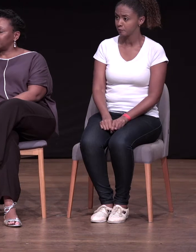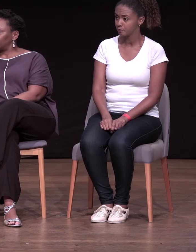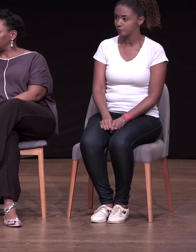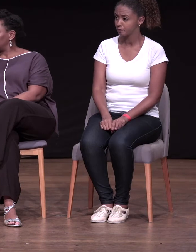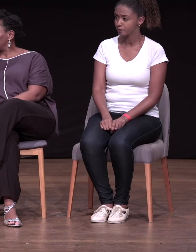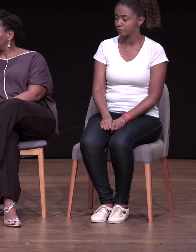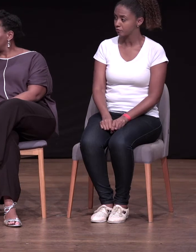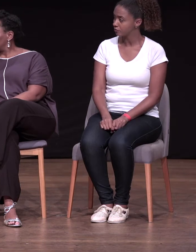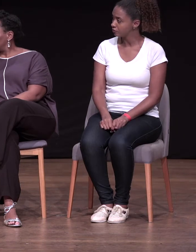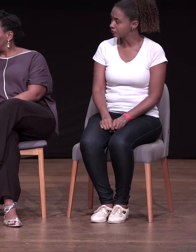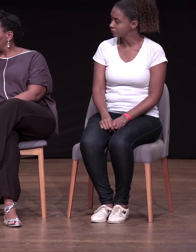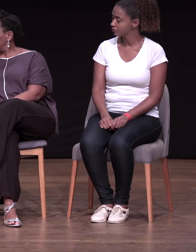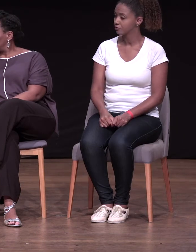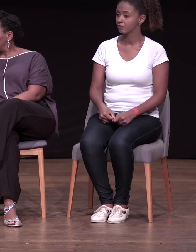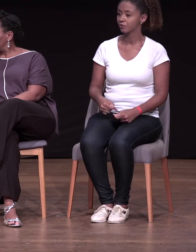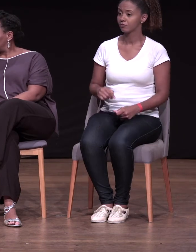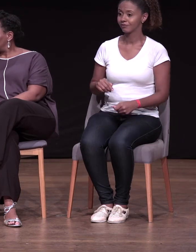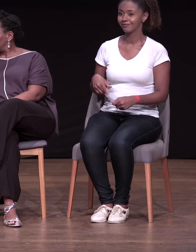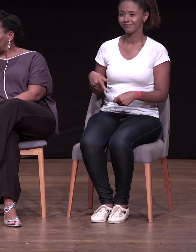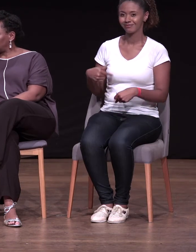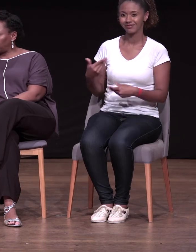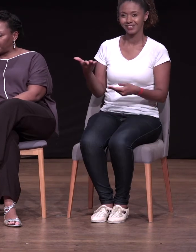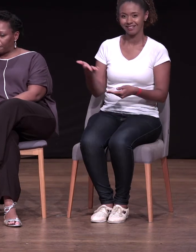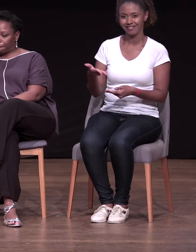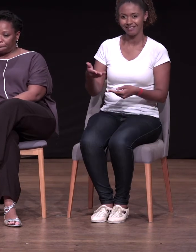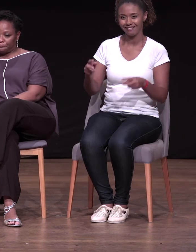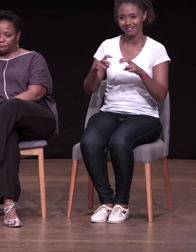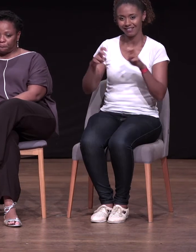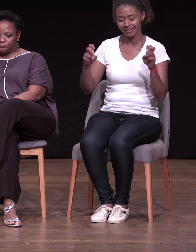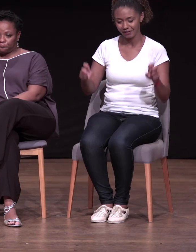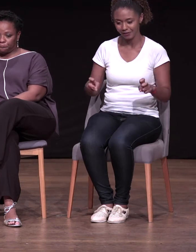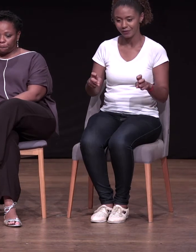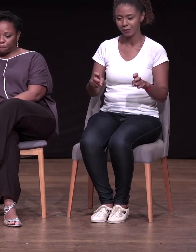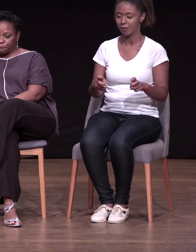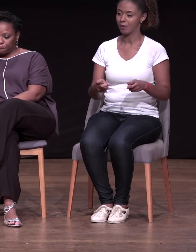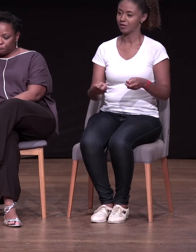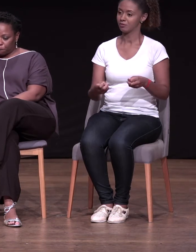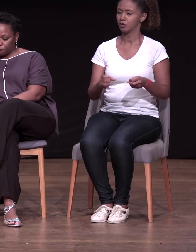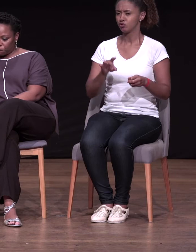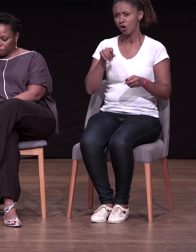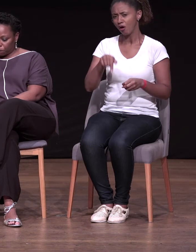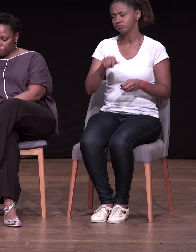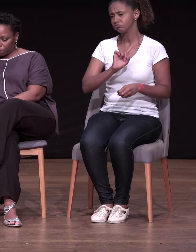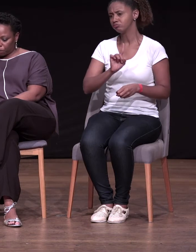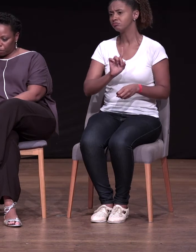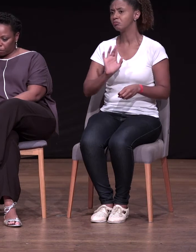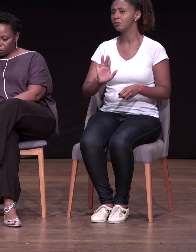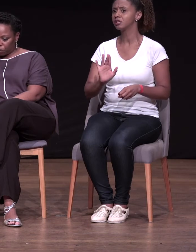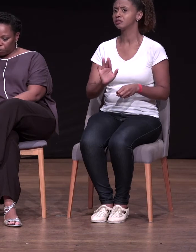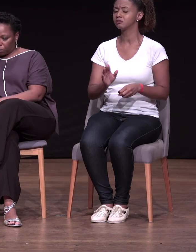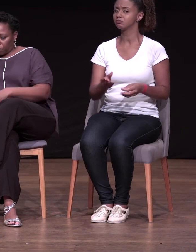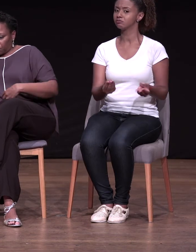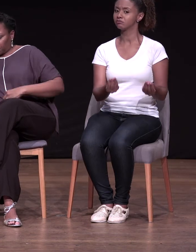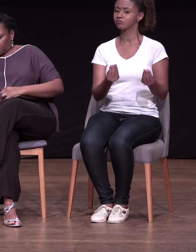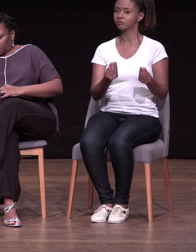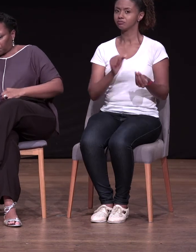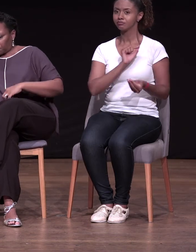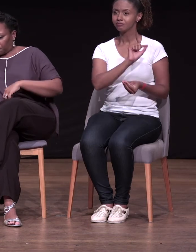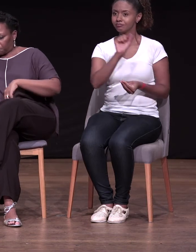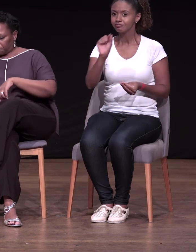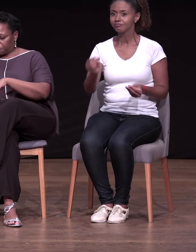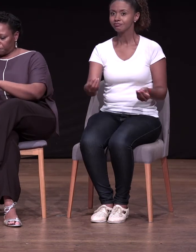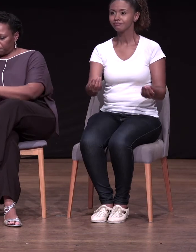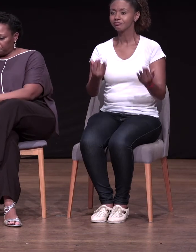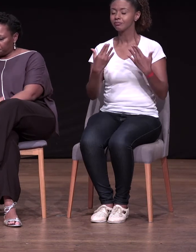o que o MASP vem se propondo nesse ciclo, né, de histórias afroatlânticas, não só o MASP, mas ter uma dimensão